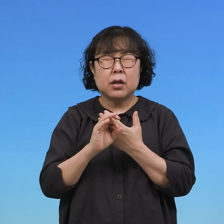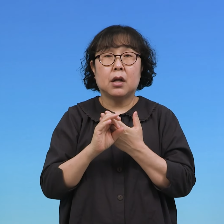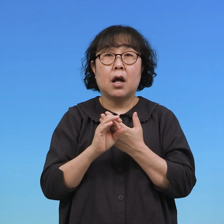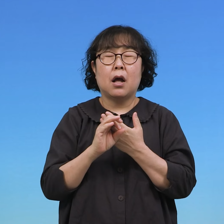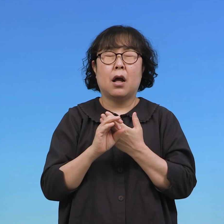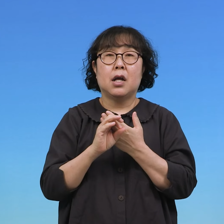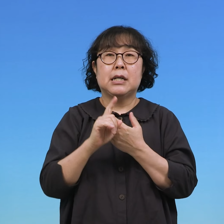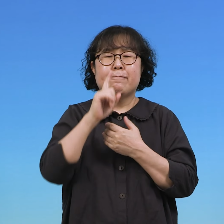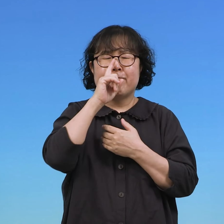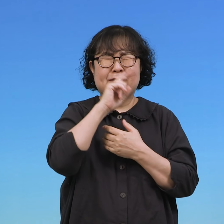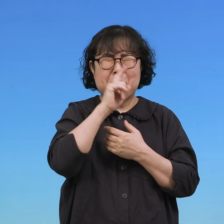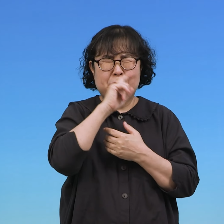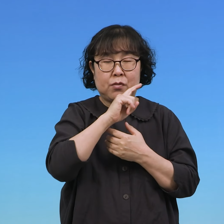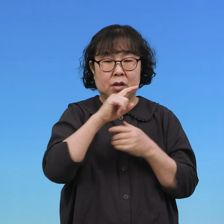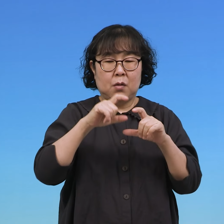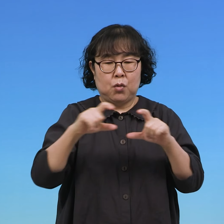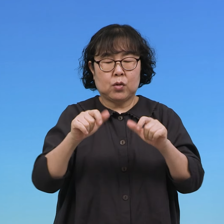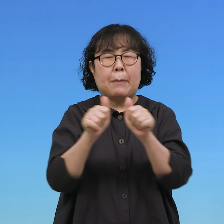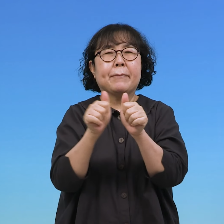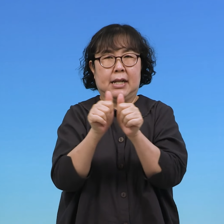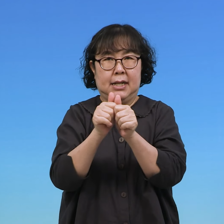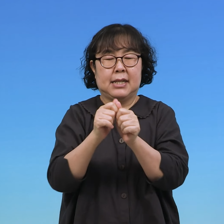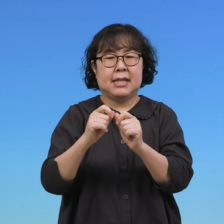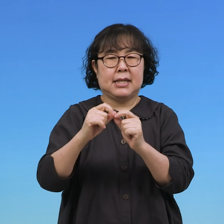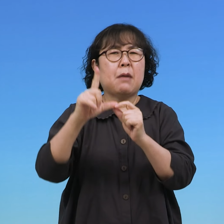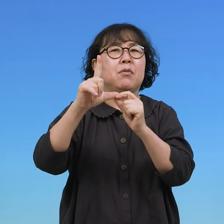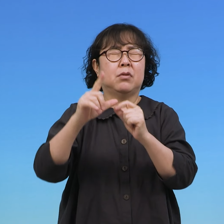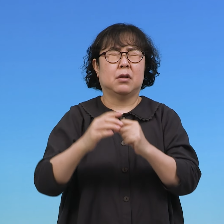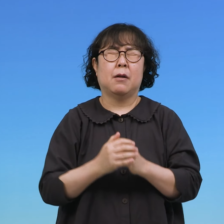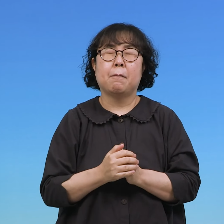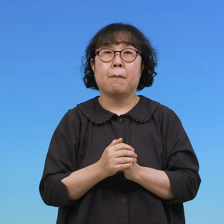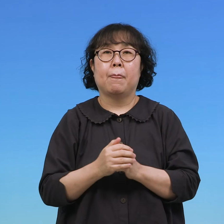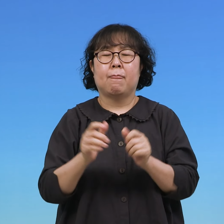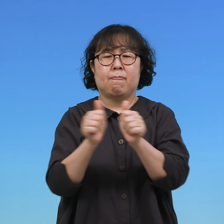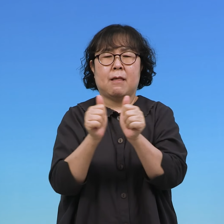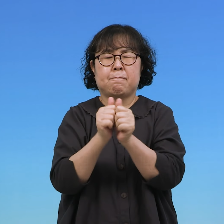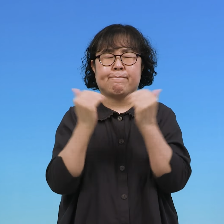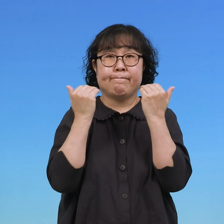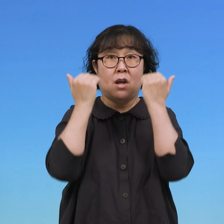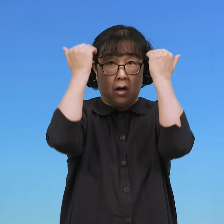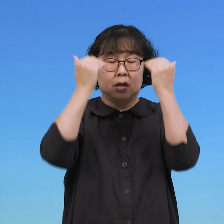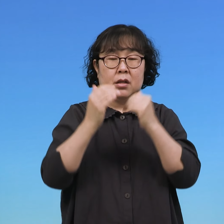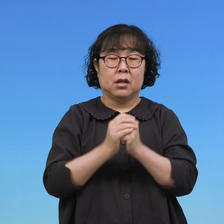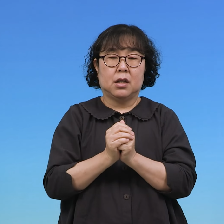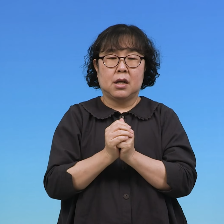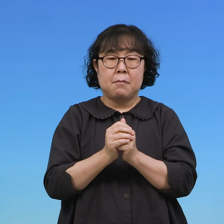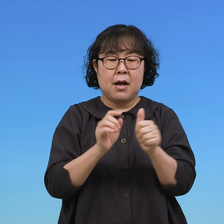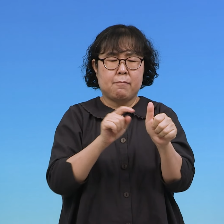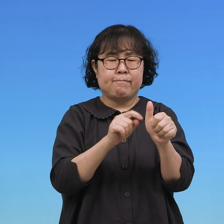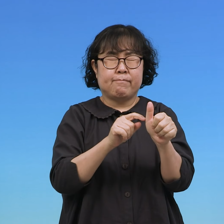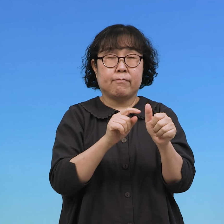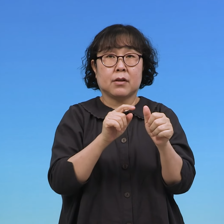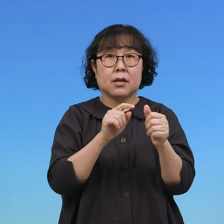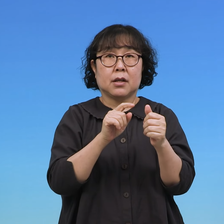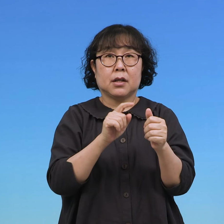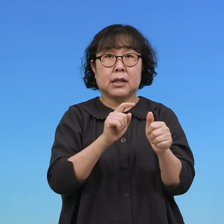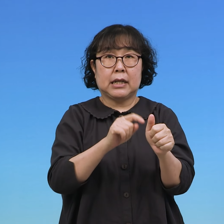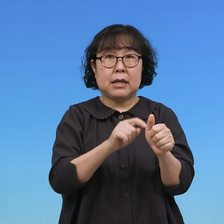그 악한, 주로 남자래요, 이 악한 남성 어른들이 막 덕달같이 거기에